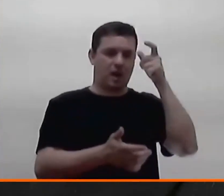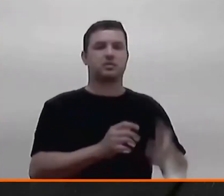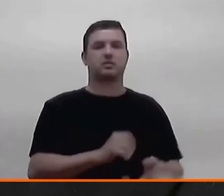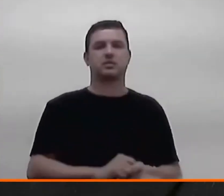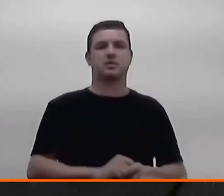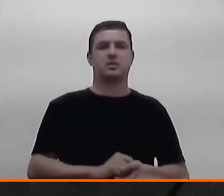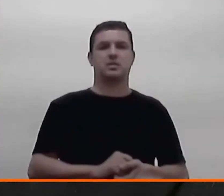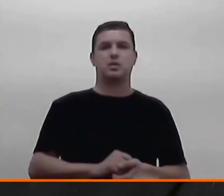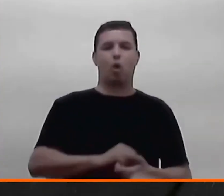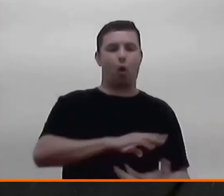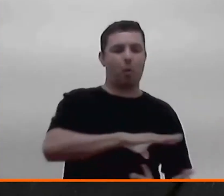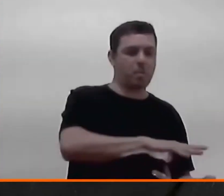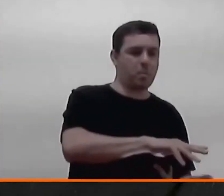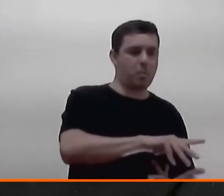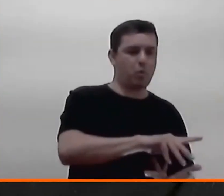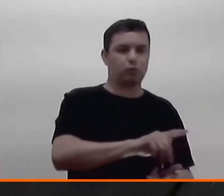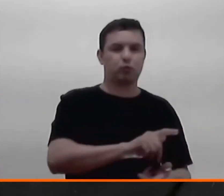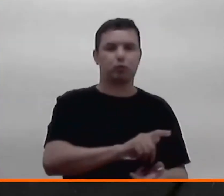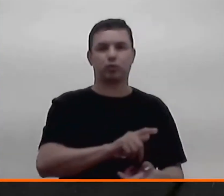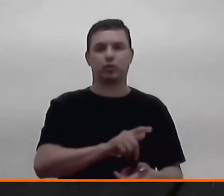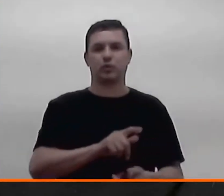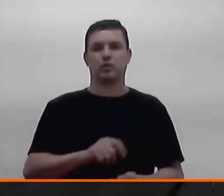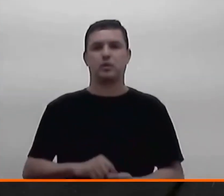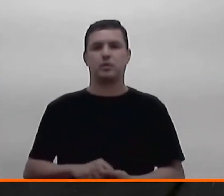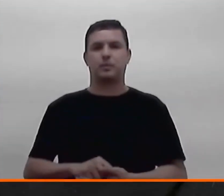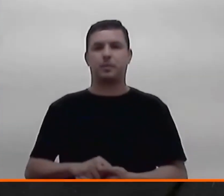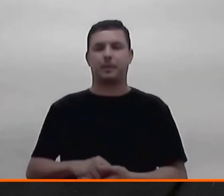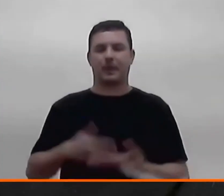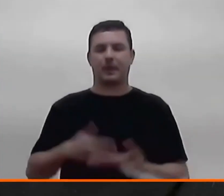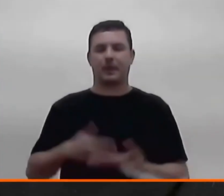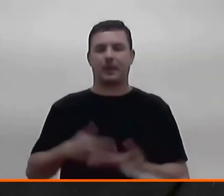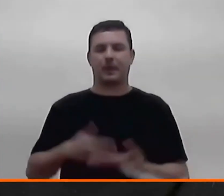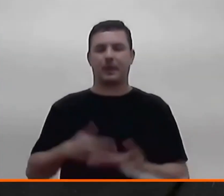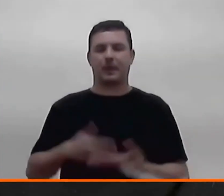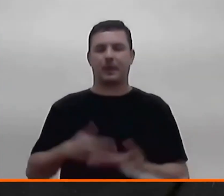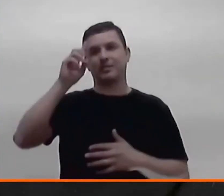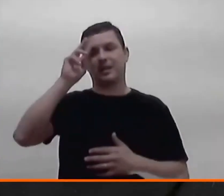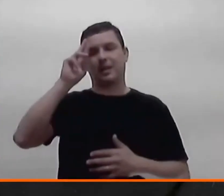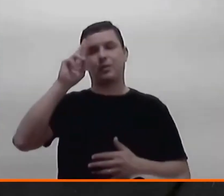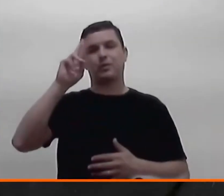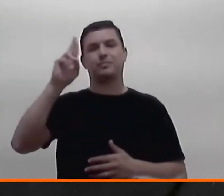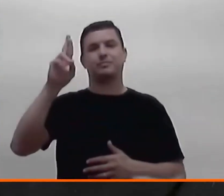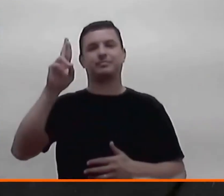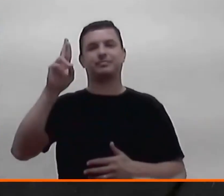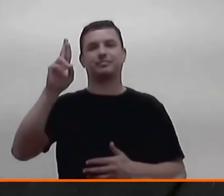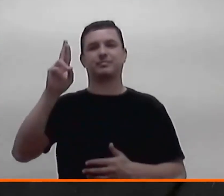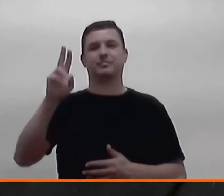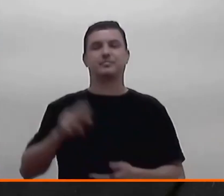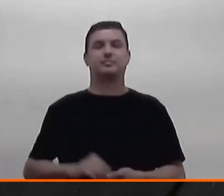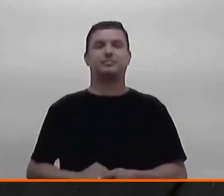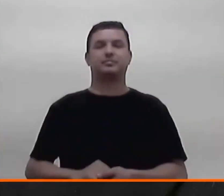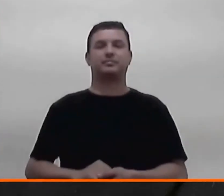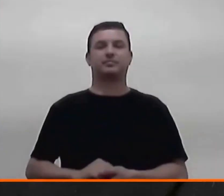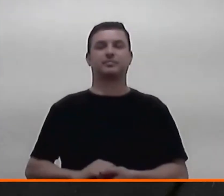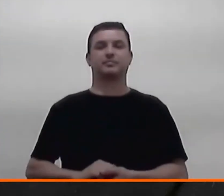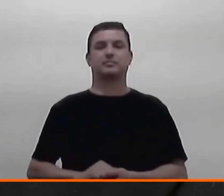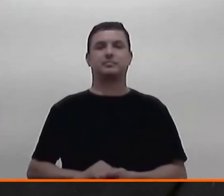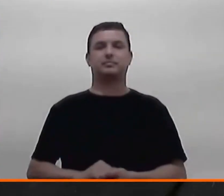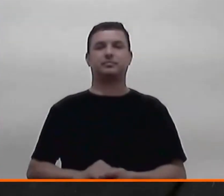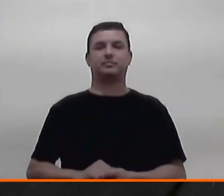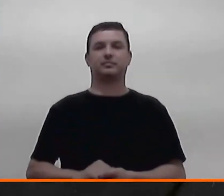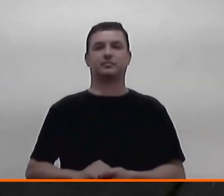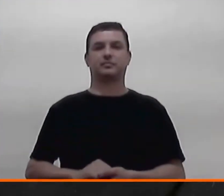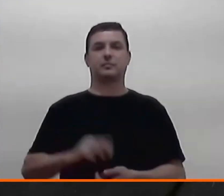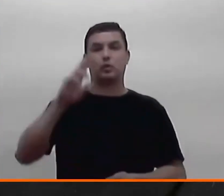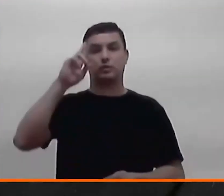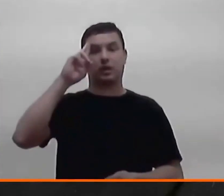como descanso para os pés do nosso Senhor. Senhor Jesus. E ele fala assim: o Senhor enviará